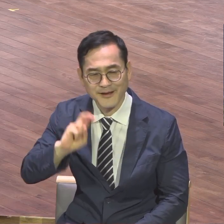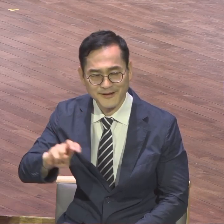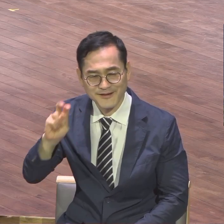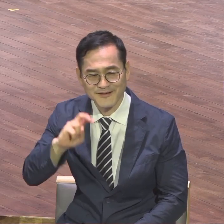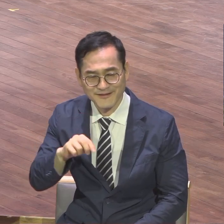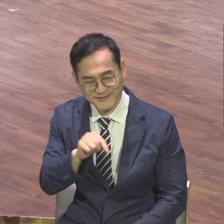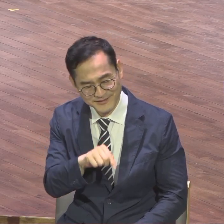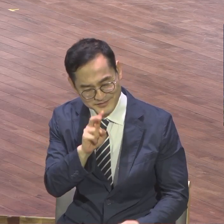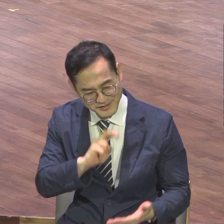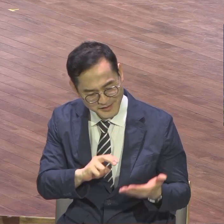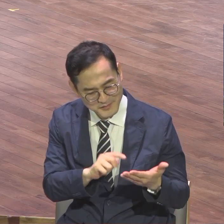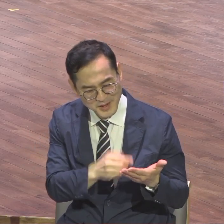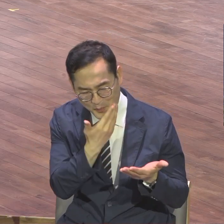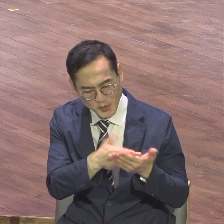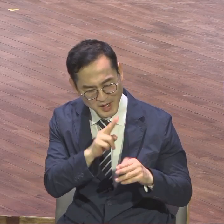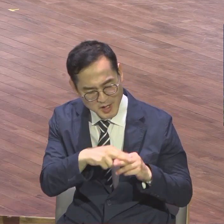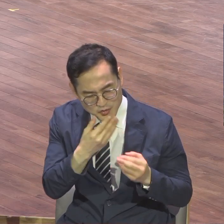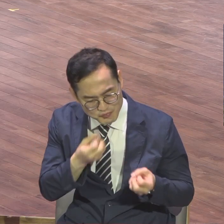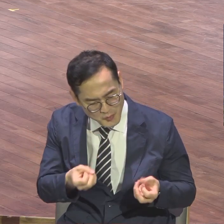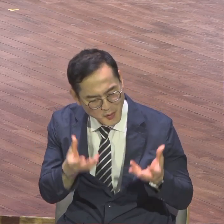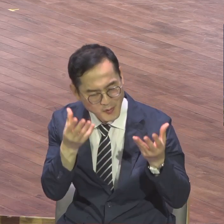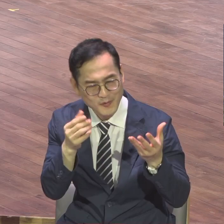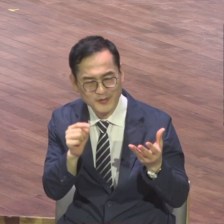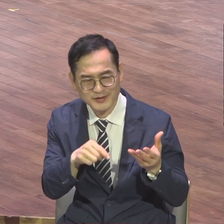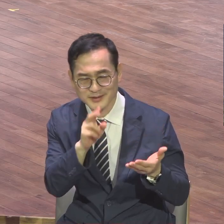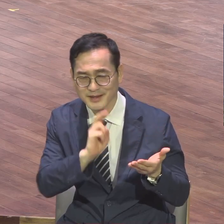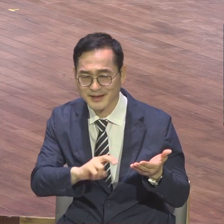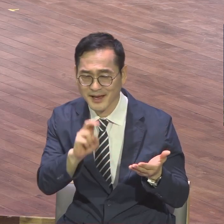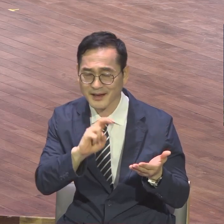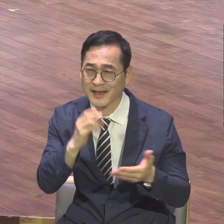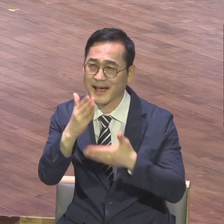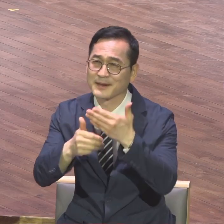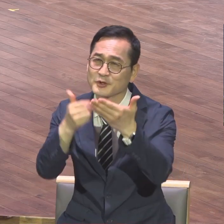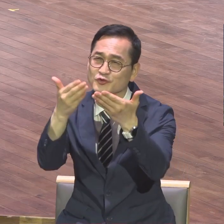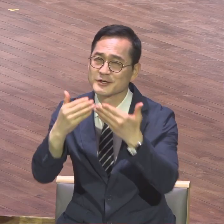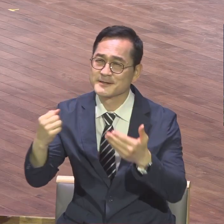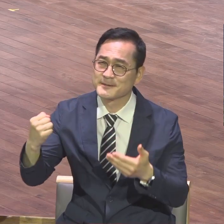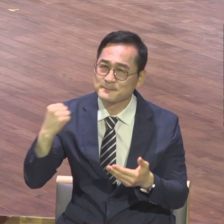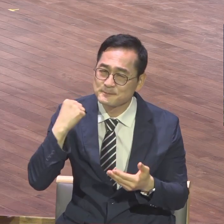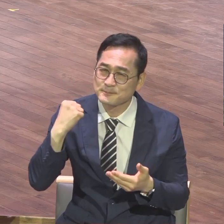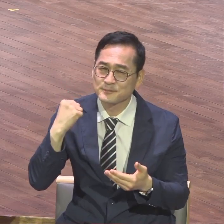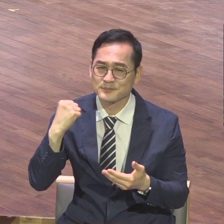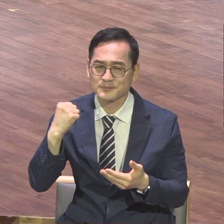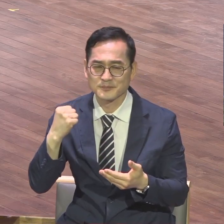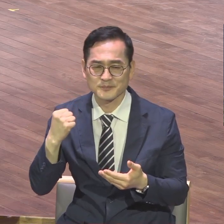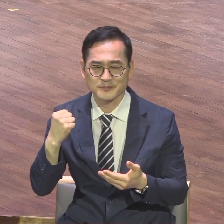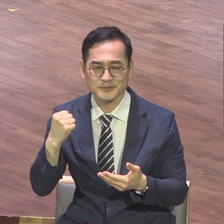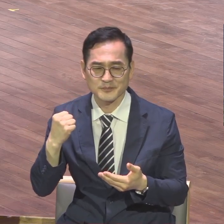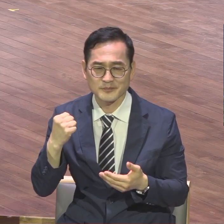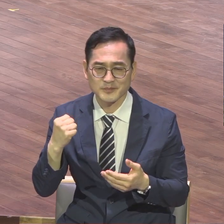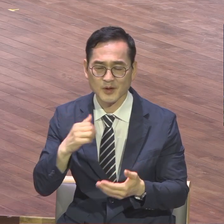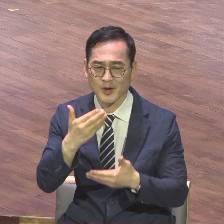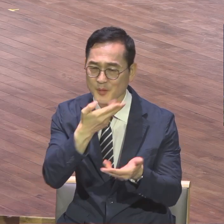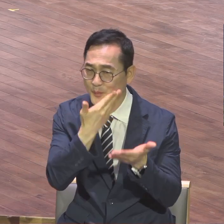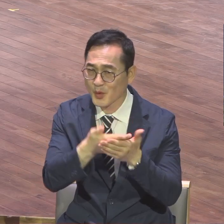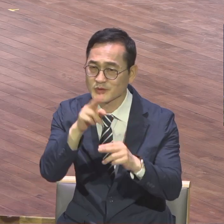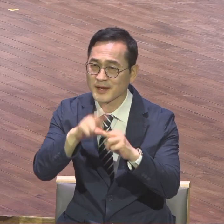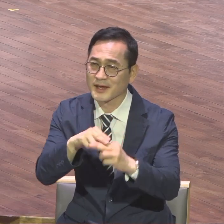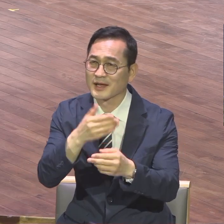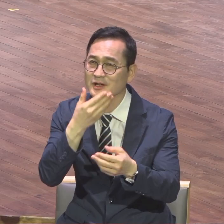나요. 하나님, 작년에는 헤븐이 파워. 올해는 드론이 파워.